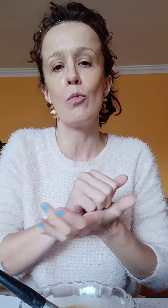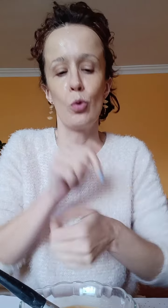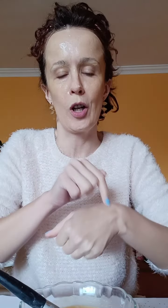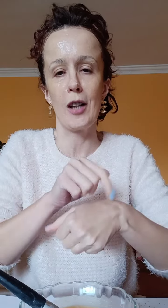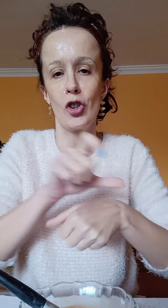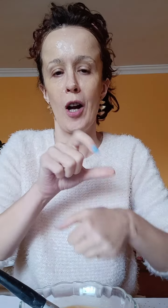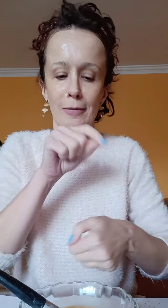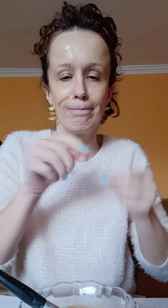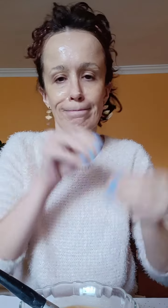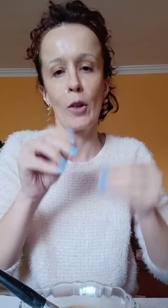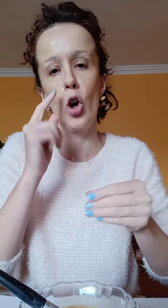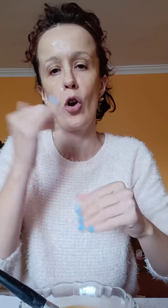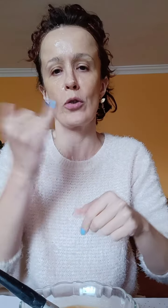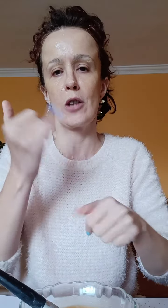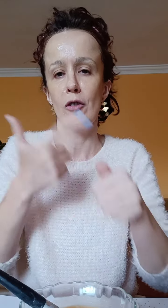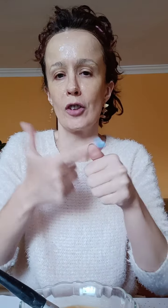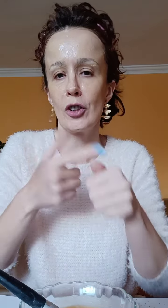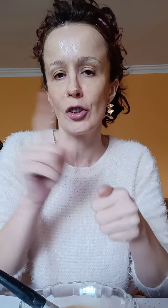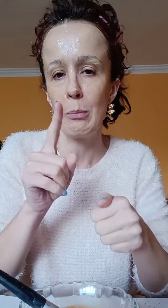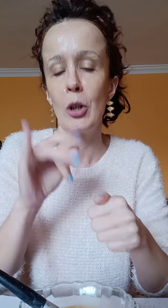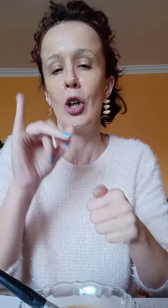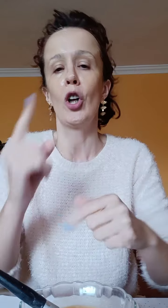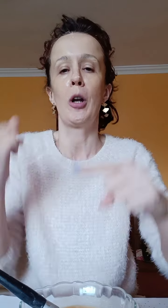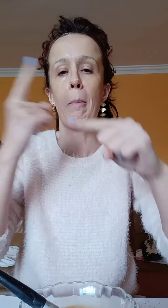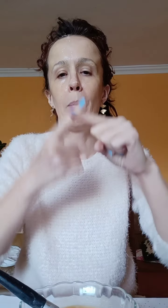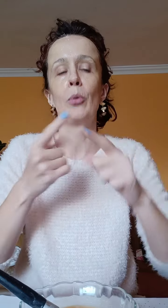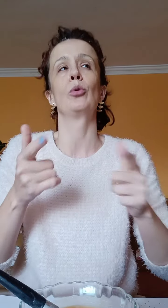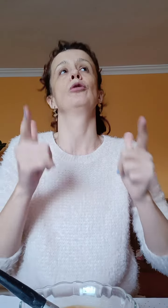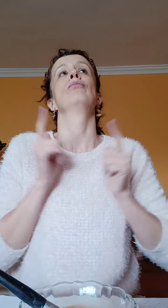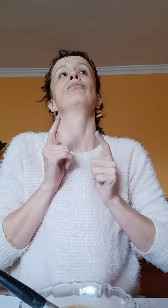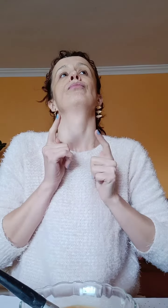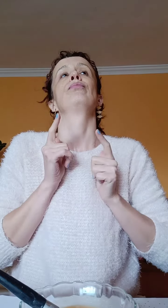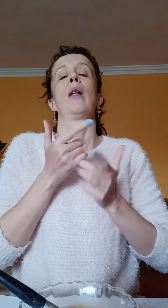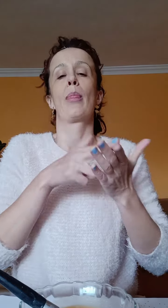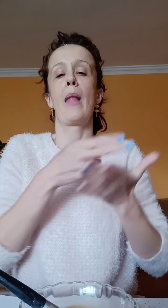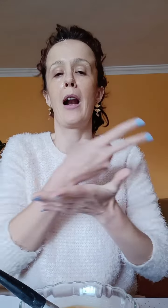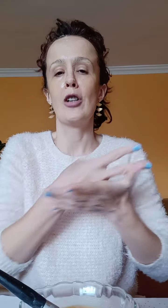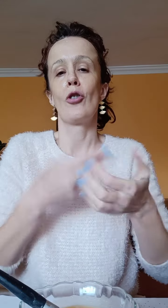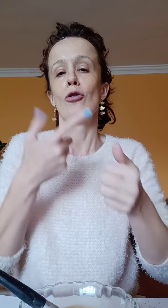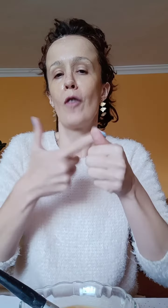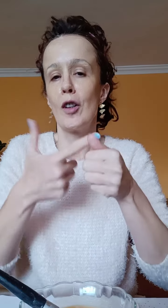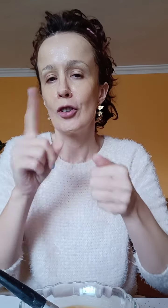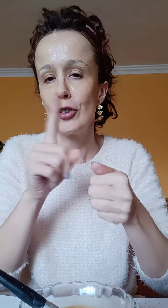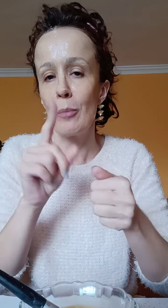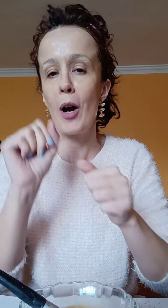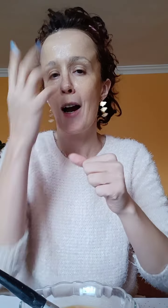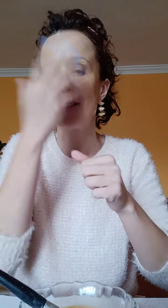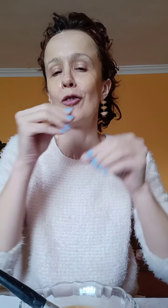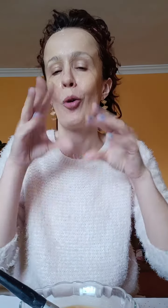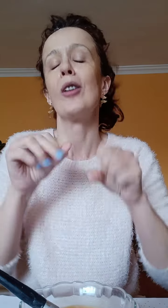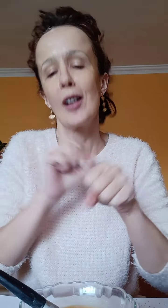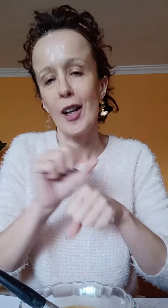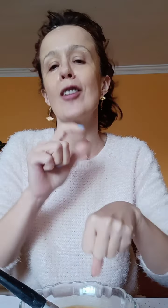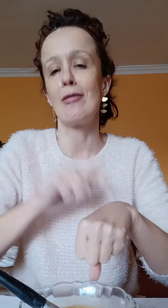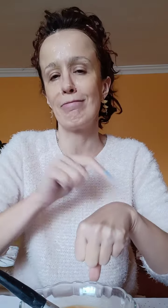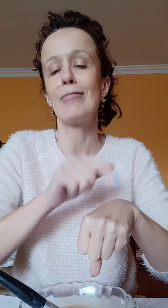zajmuje się około 20 i plus należą chyba 20, no jest